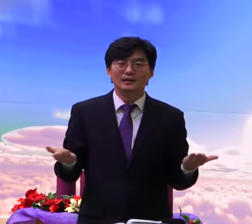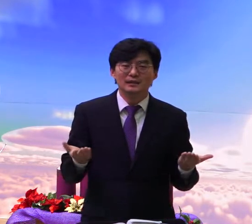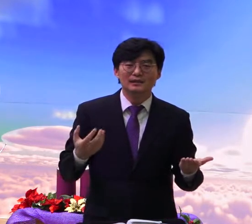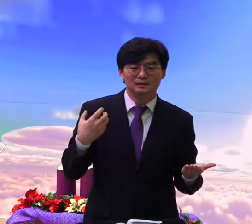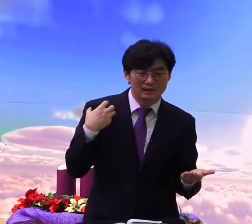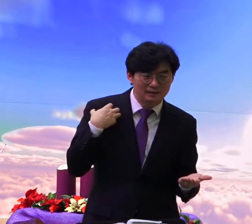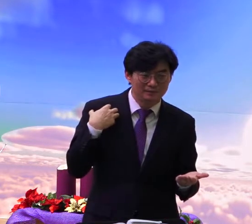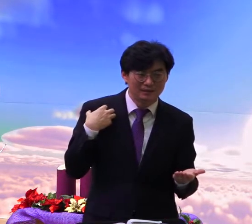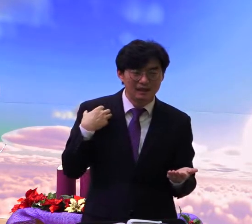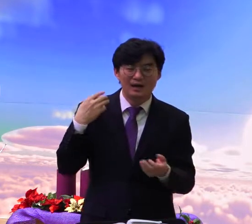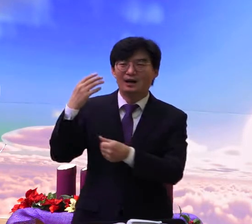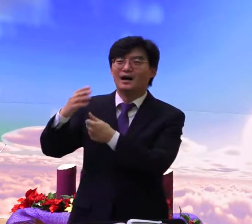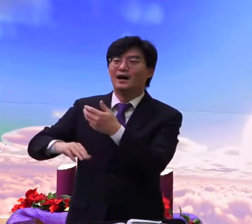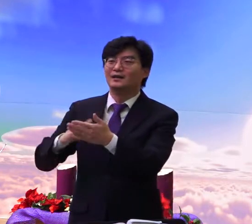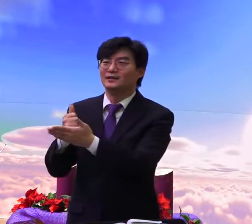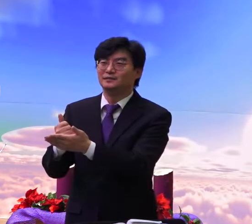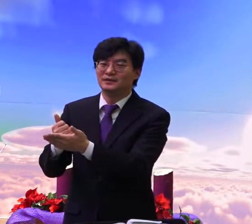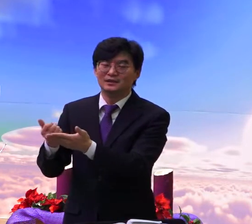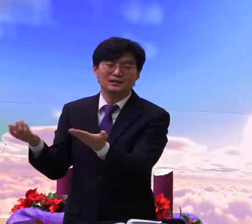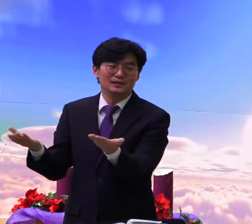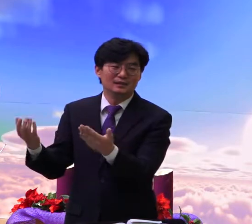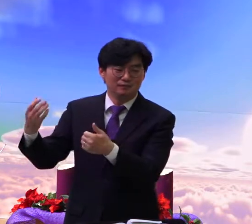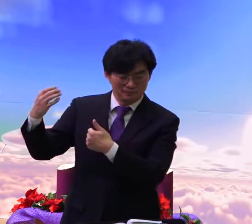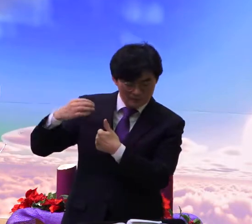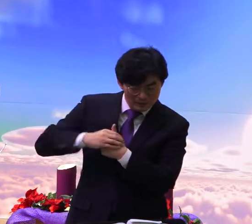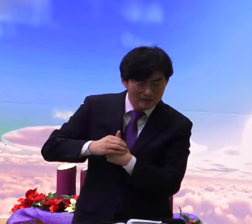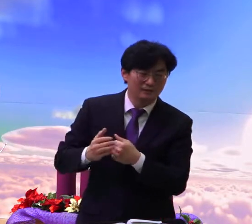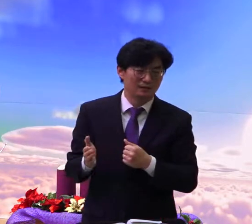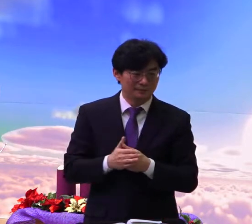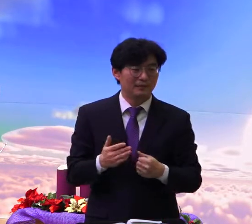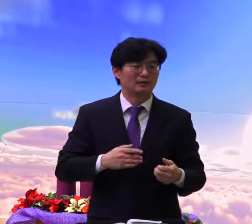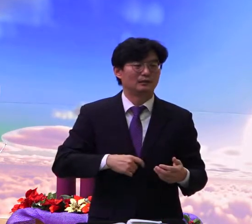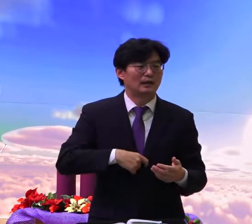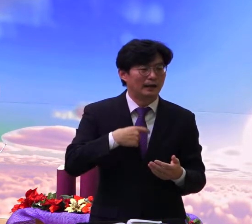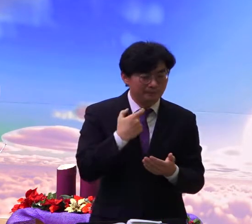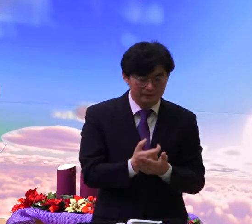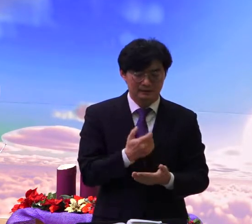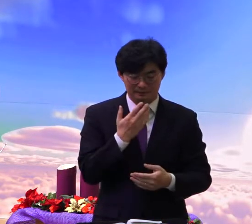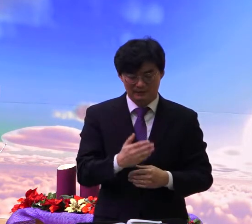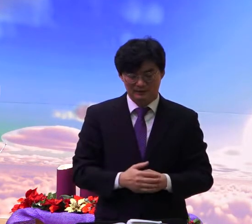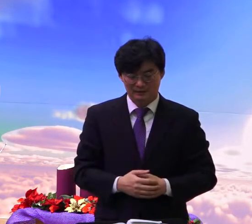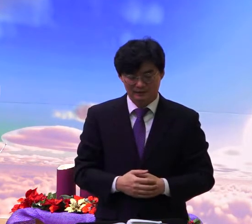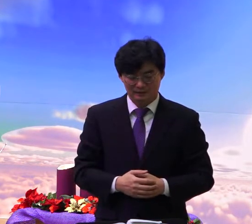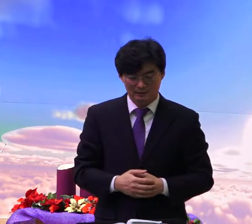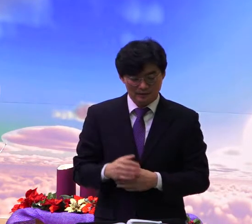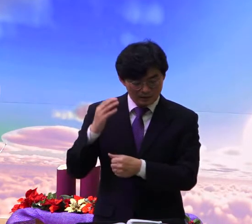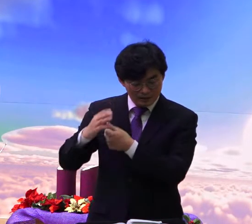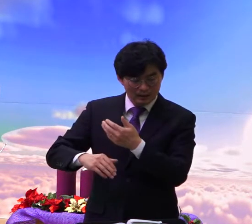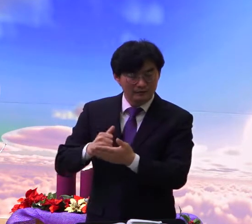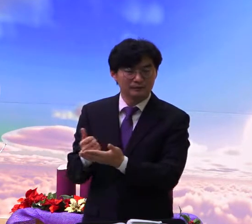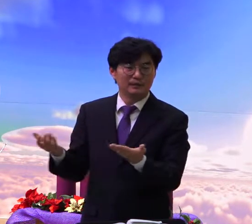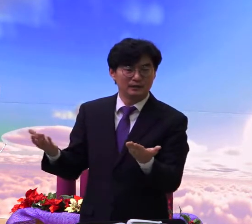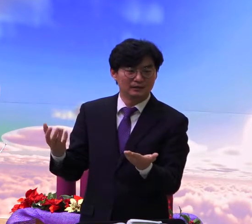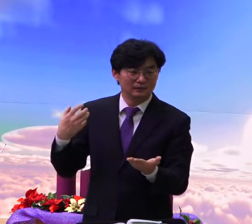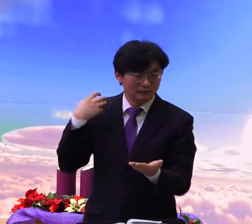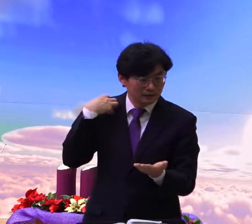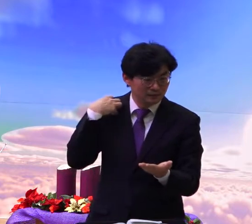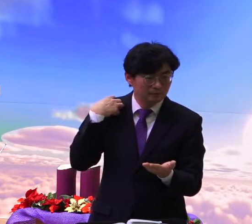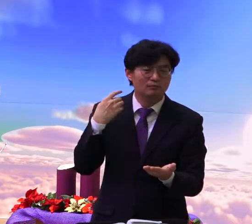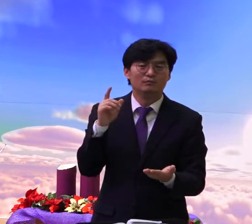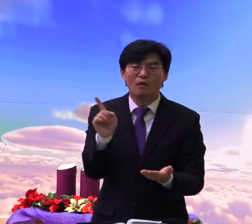하나님의 일꾼이라고 하는 이 말에 그는 감격했는데, 그는 하나님의 일꾼 된 것이 하나님의